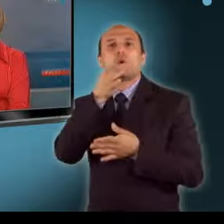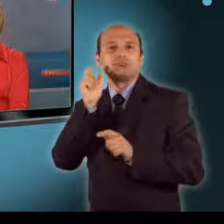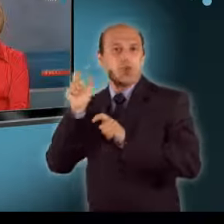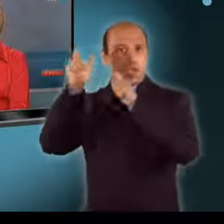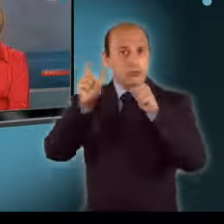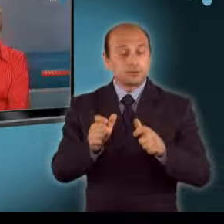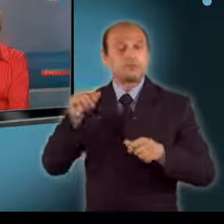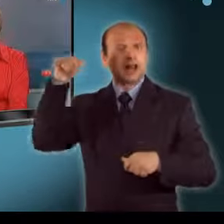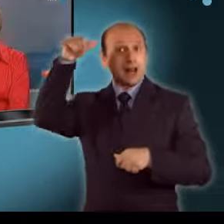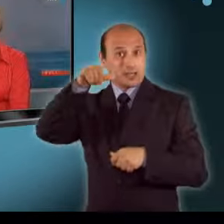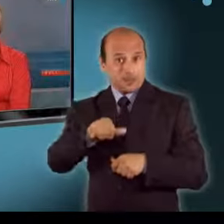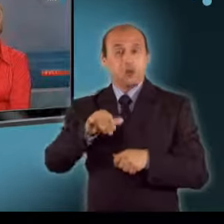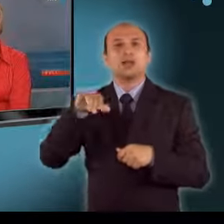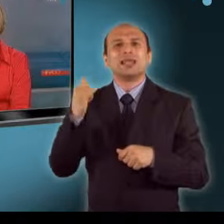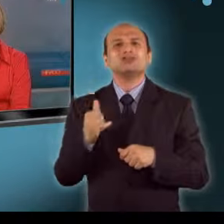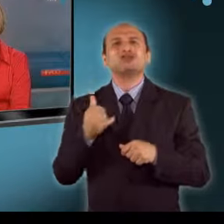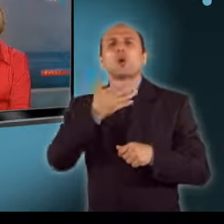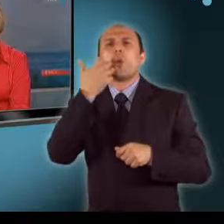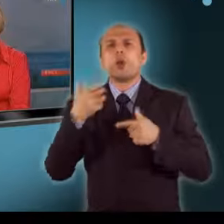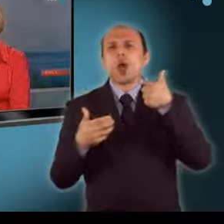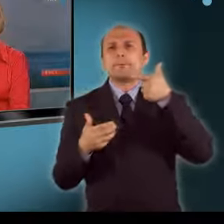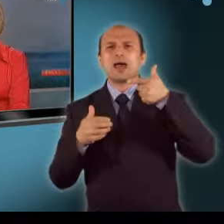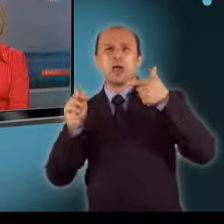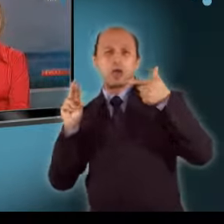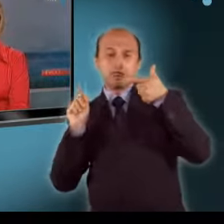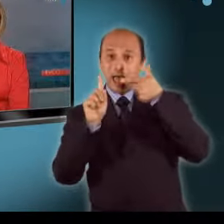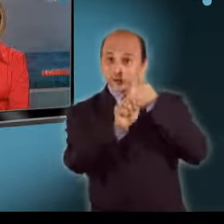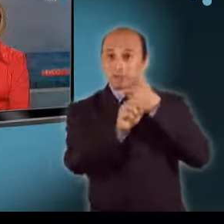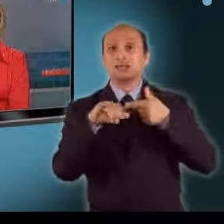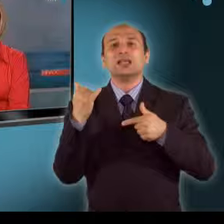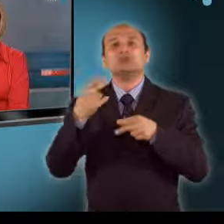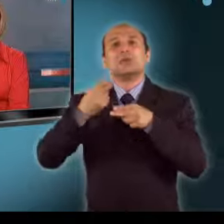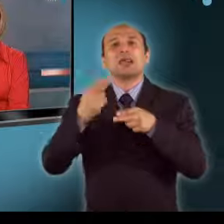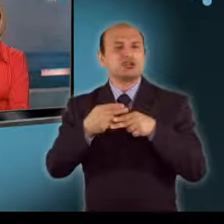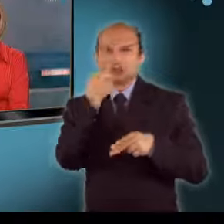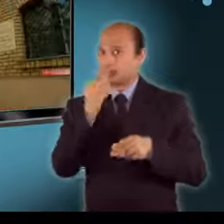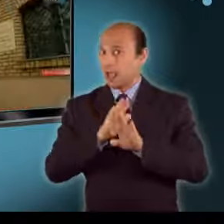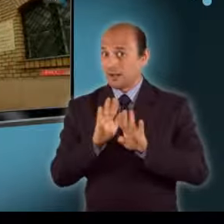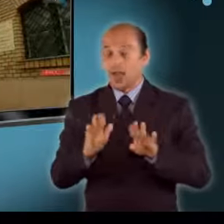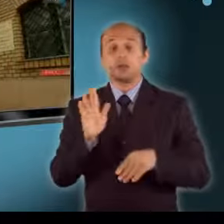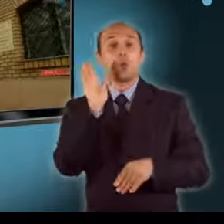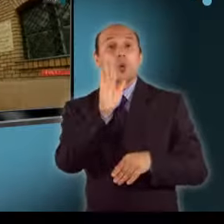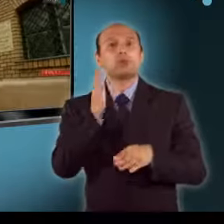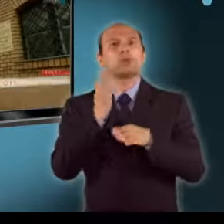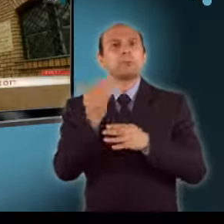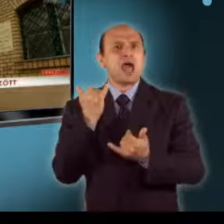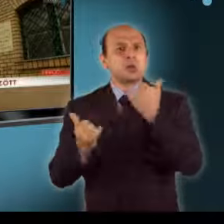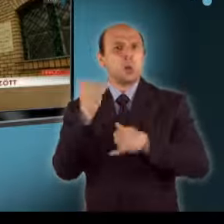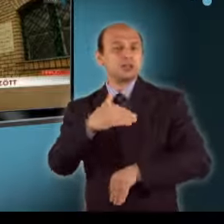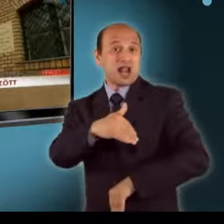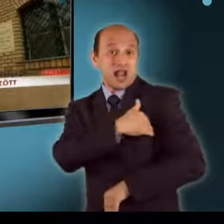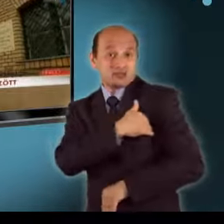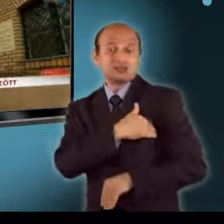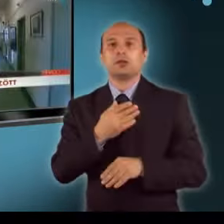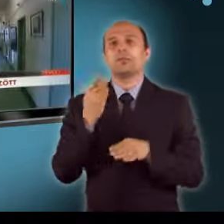Ferihegyi hőkamerán, még nem jelentkeztek a betegség tünetei. Már otthon volt, amikor belázasodott. Ezután ő maga jelentkezett a László